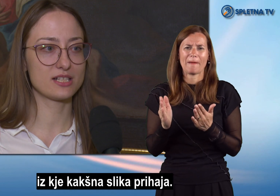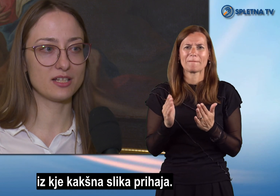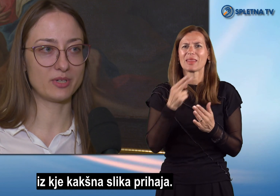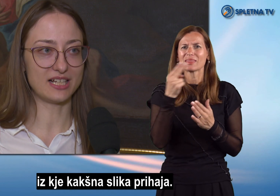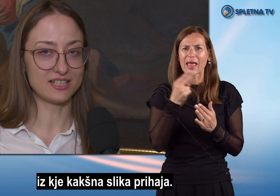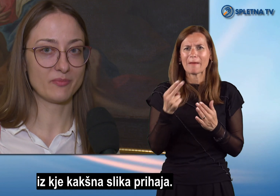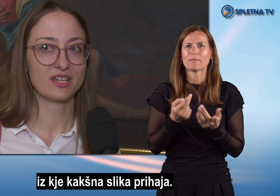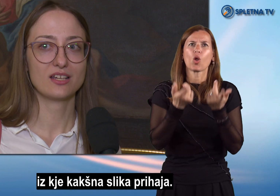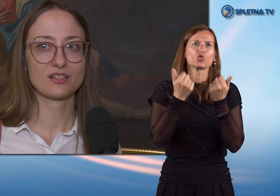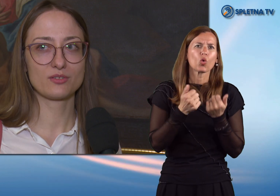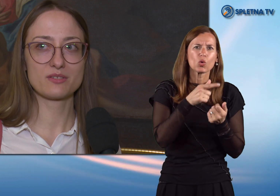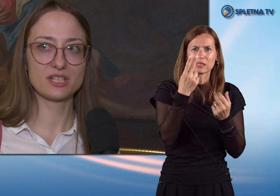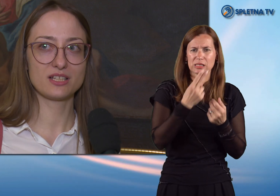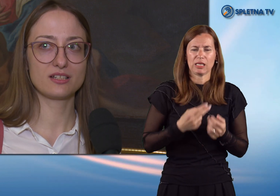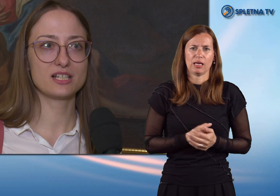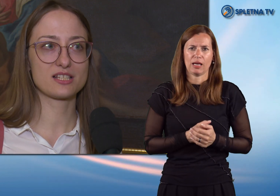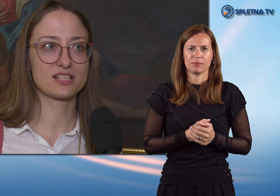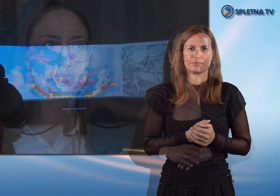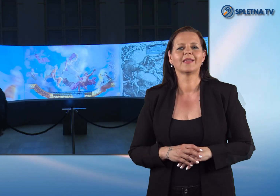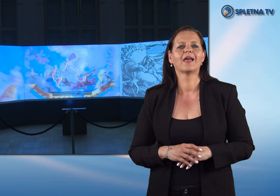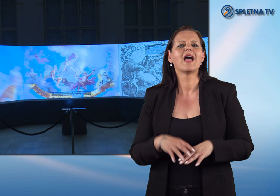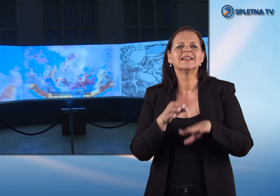kje kakšna slika prihaja.